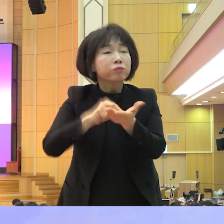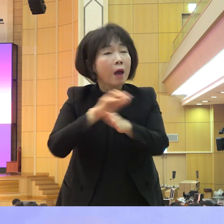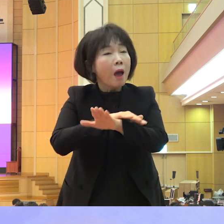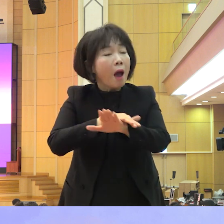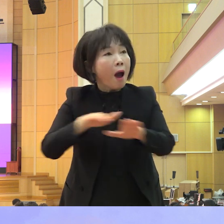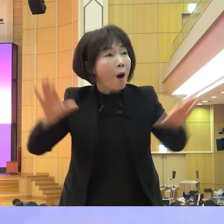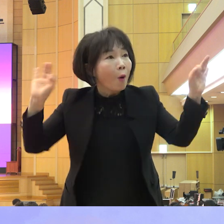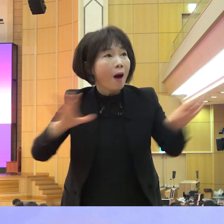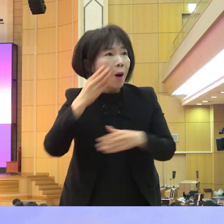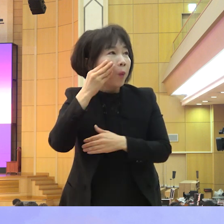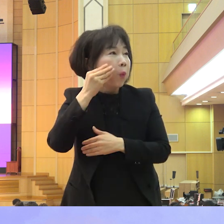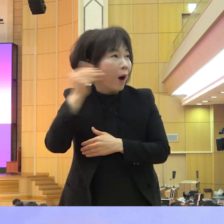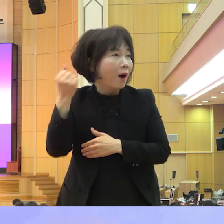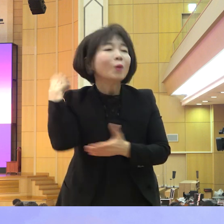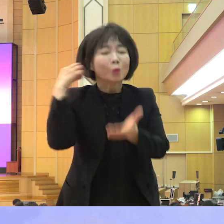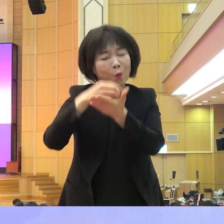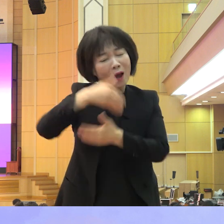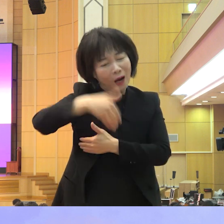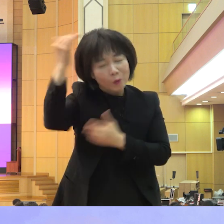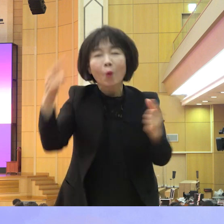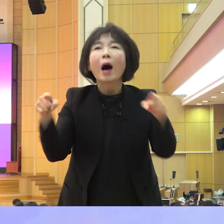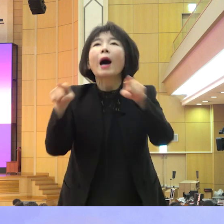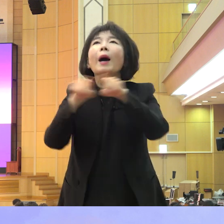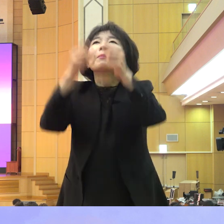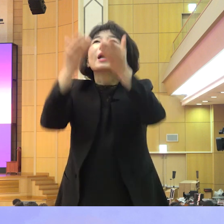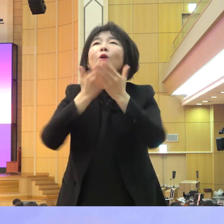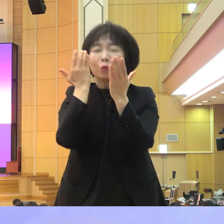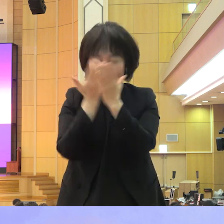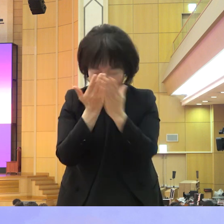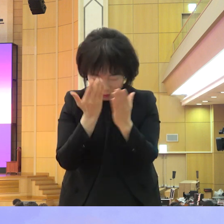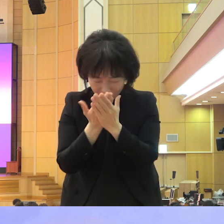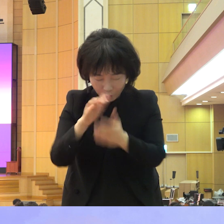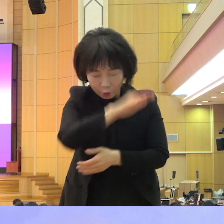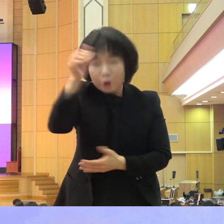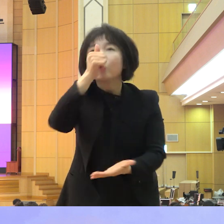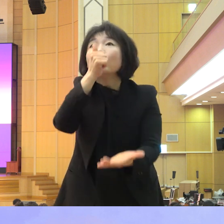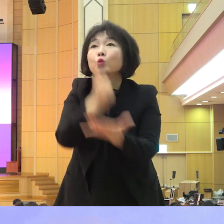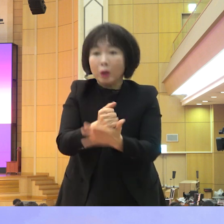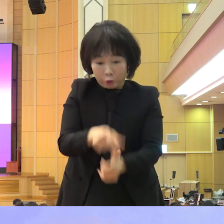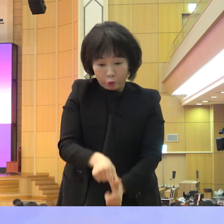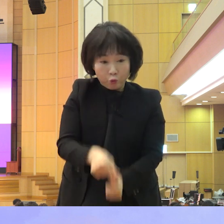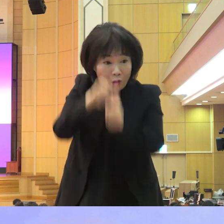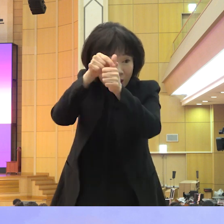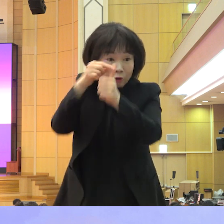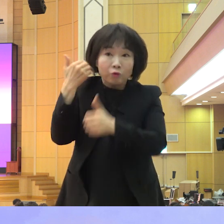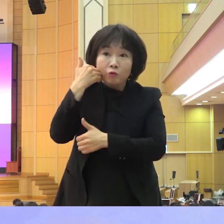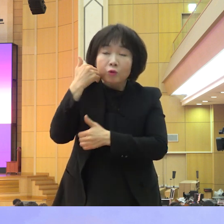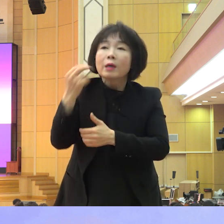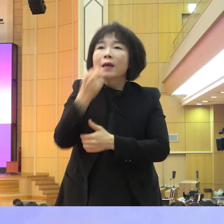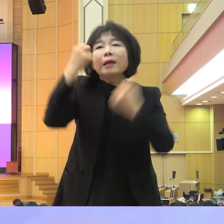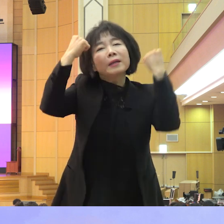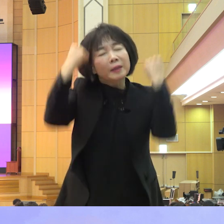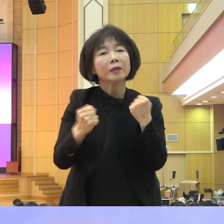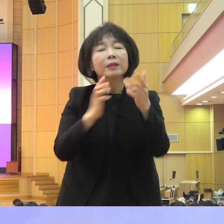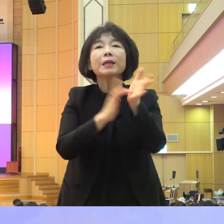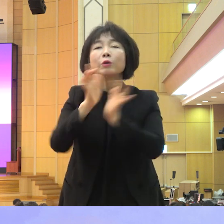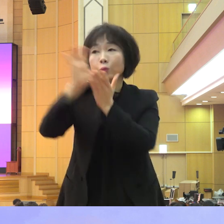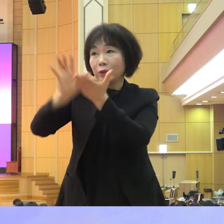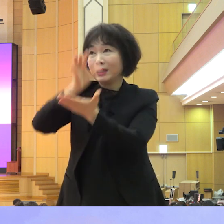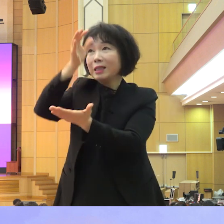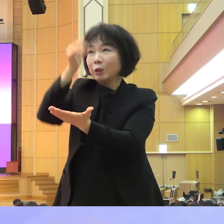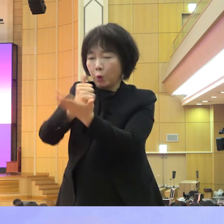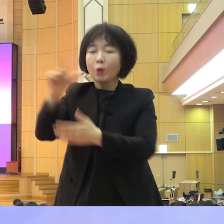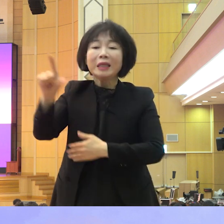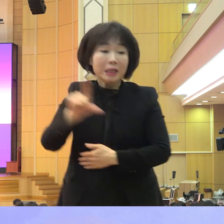다 되도록 우리 하나님 아버지 함께 일줄로 믿사옵고 우리를 죄에서 구원하신 살아계신 예수 그리스도 이름으로 아버지